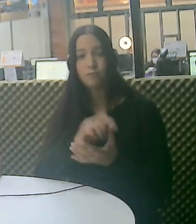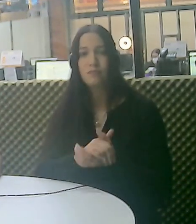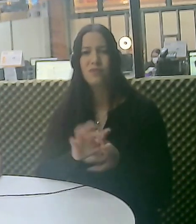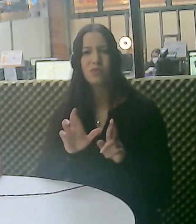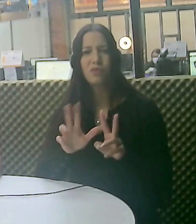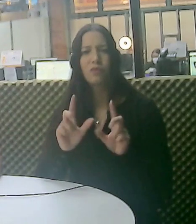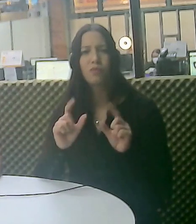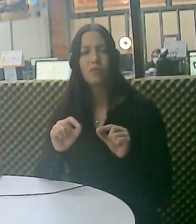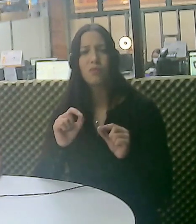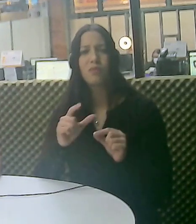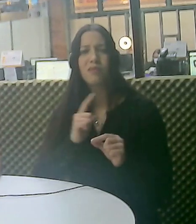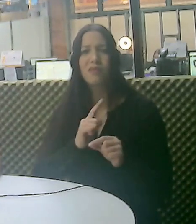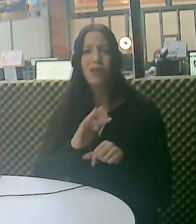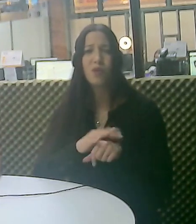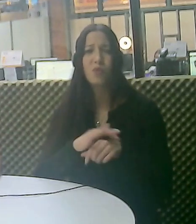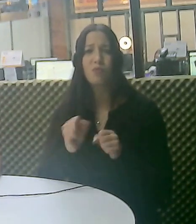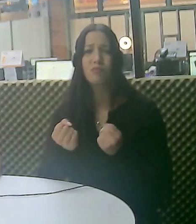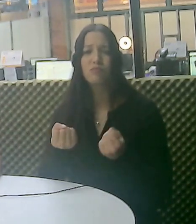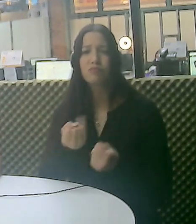diferente